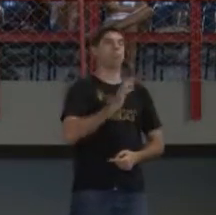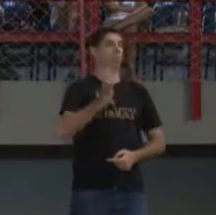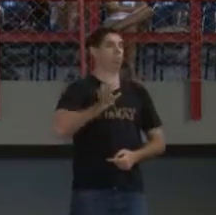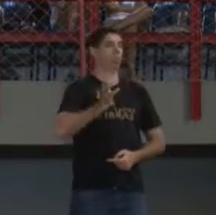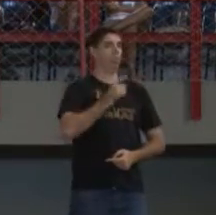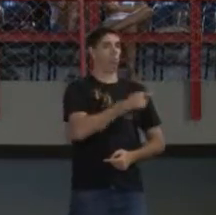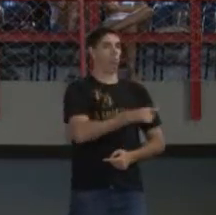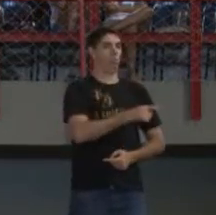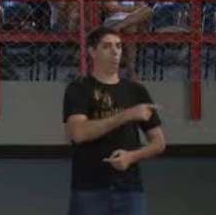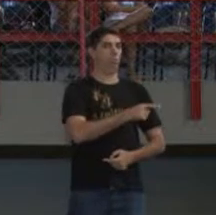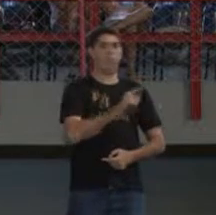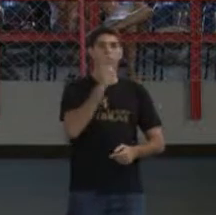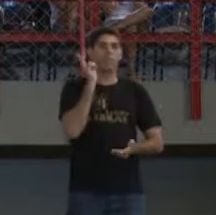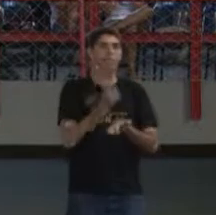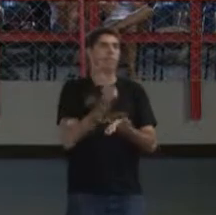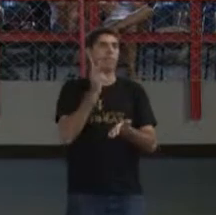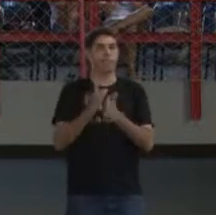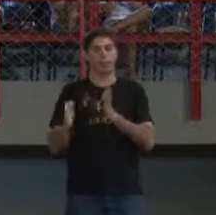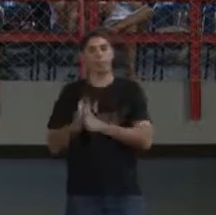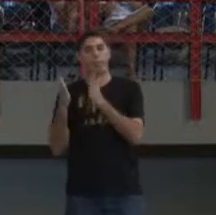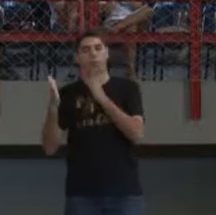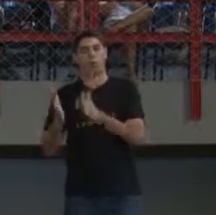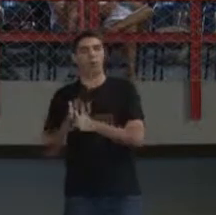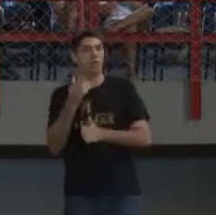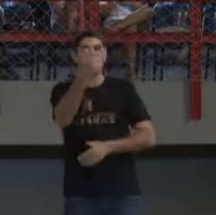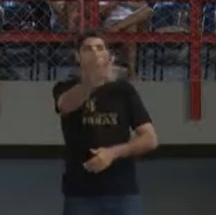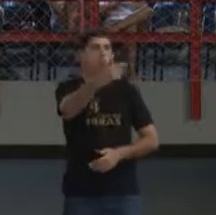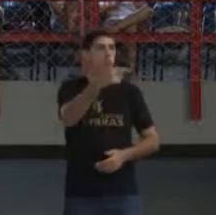rico. Ele não tem herança